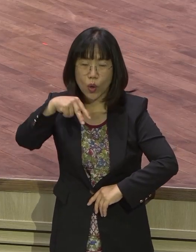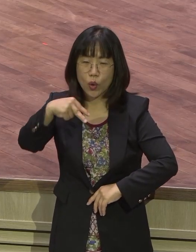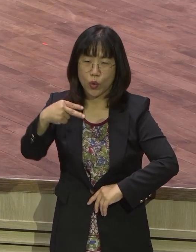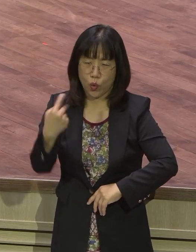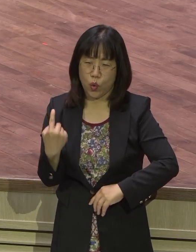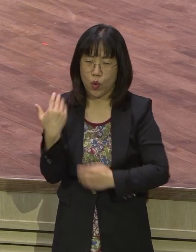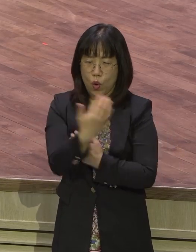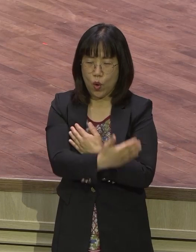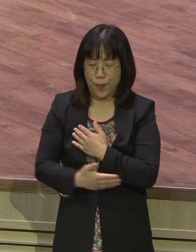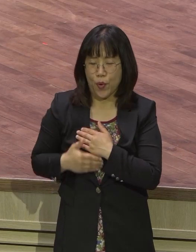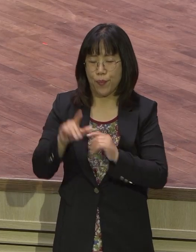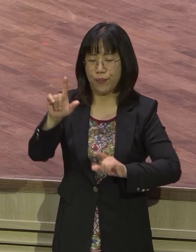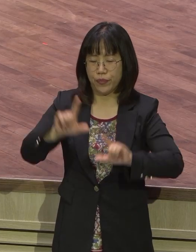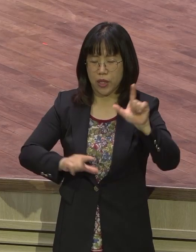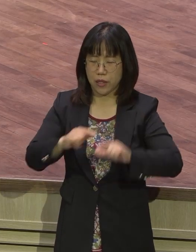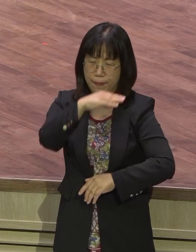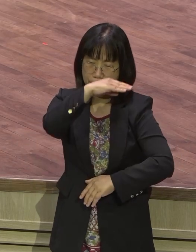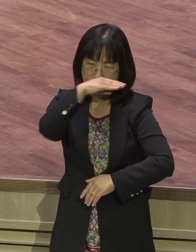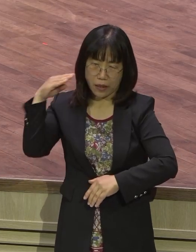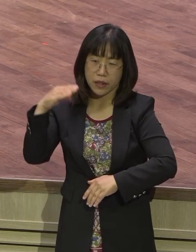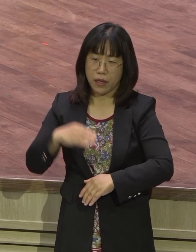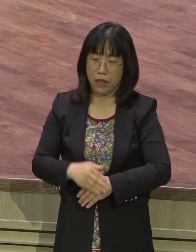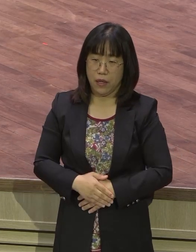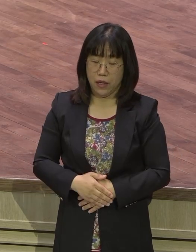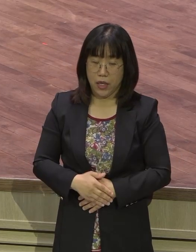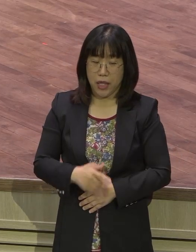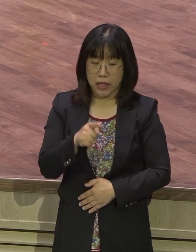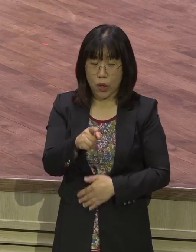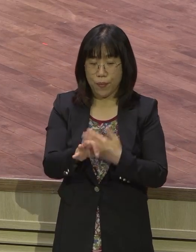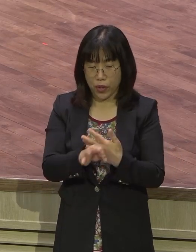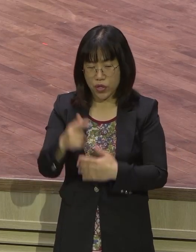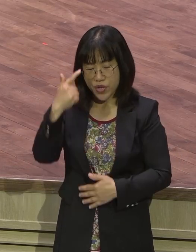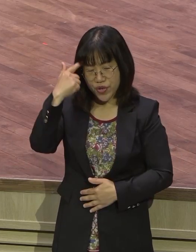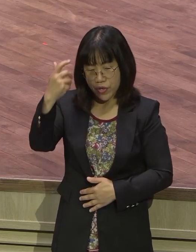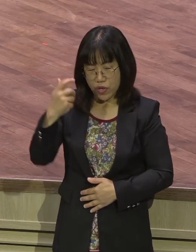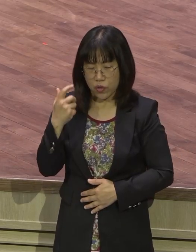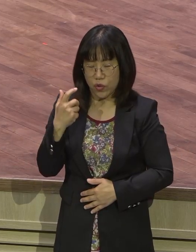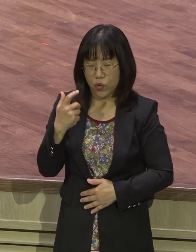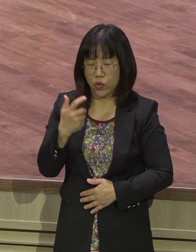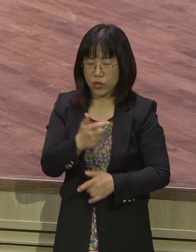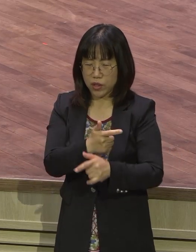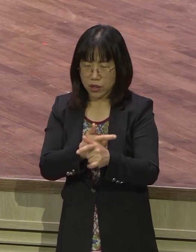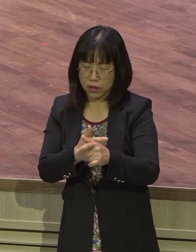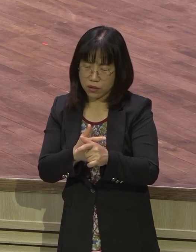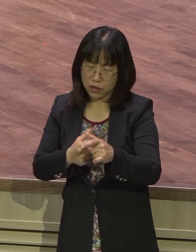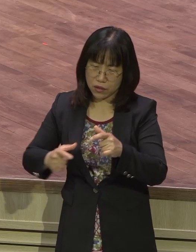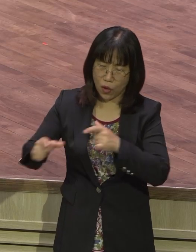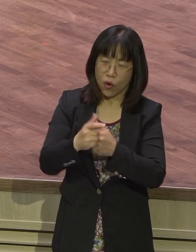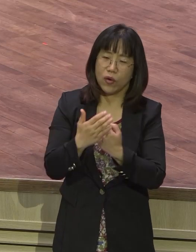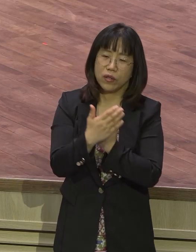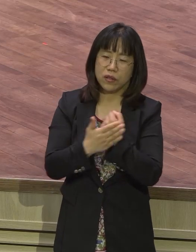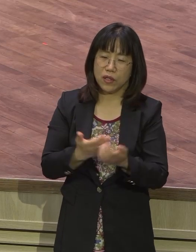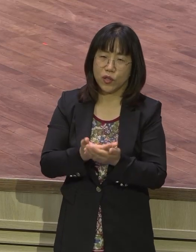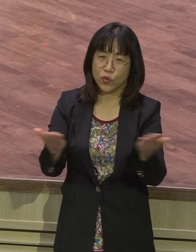예배한다 온라인으로 그럼 영적으로 손에 하나도 안 볼 겁니다 더 큰 은혜 주실 줄 믿습니다